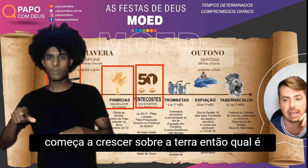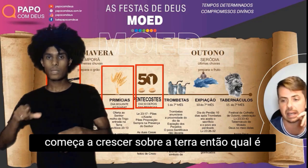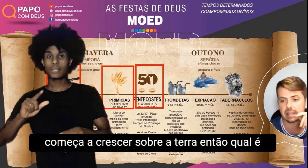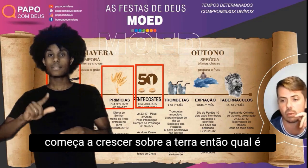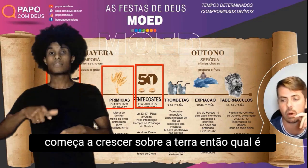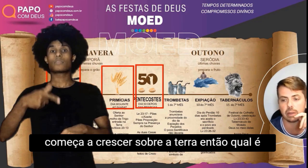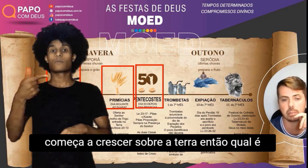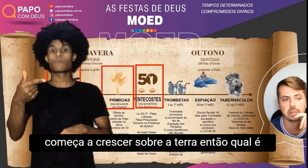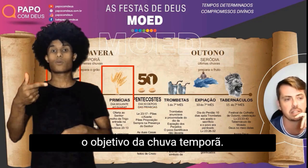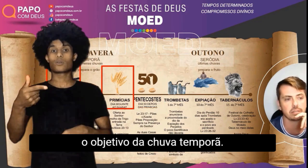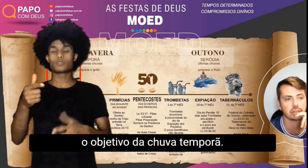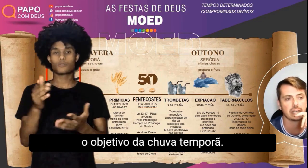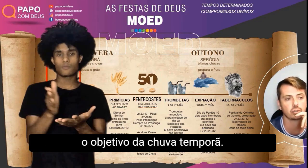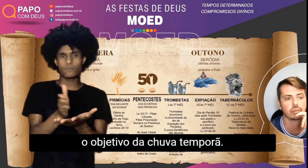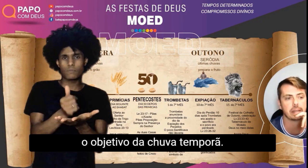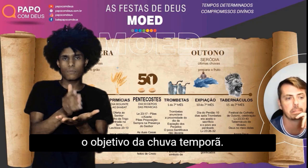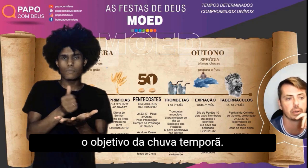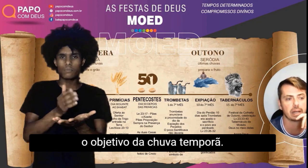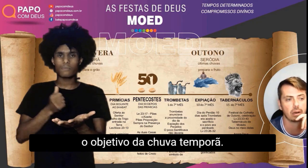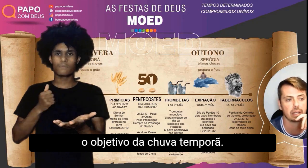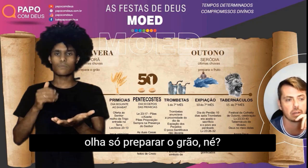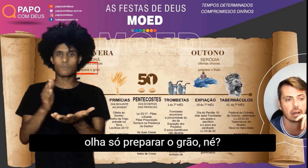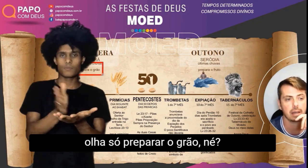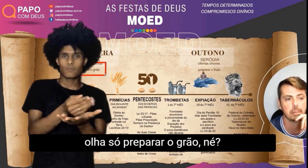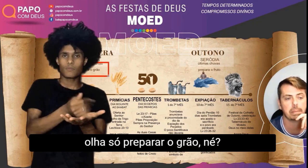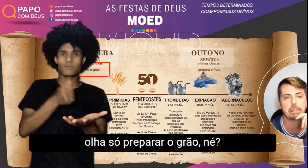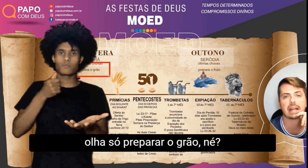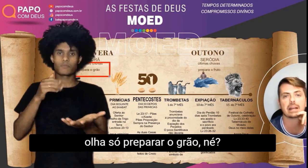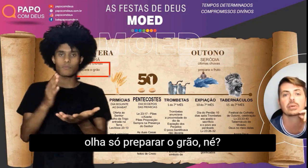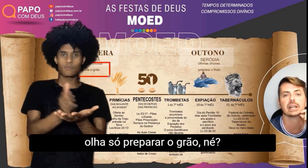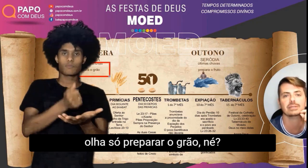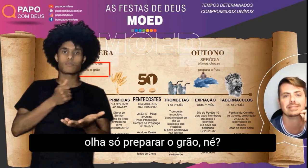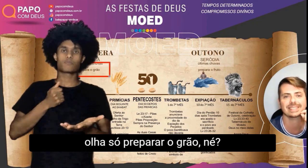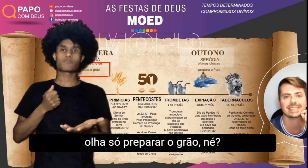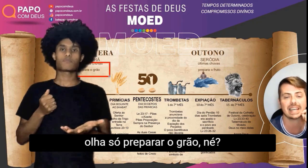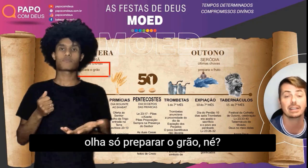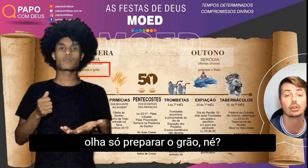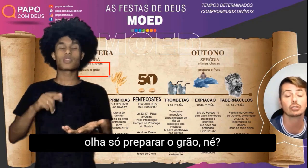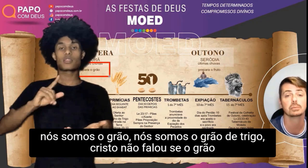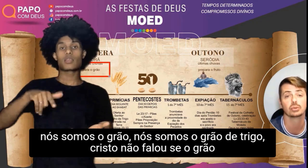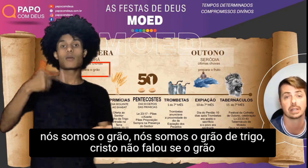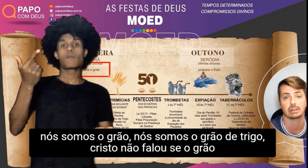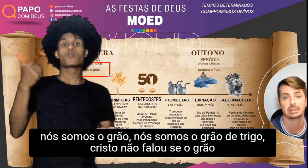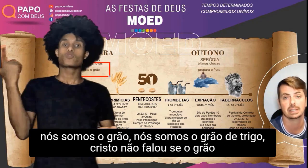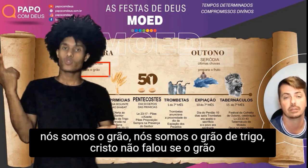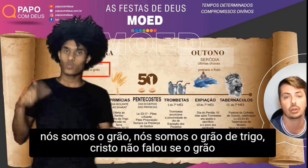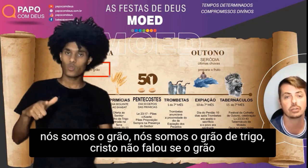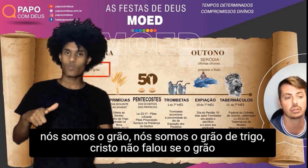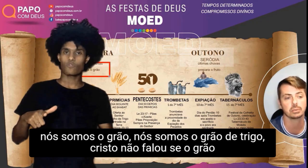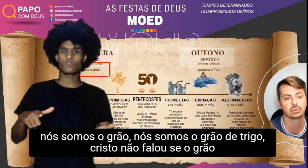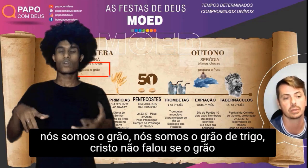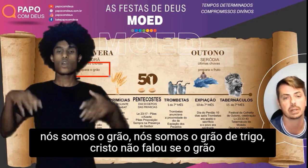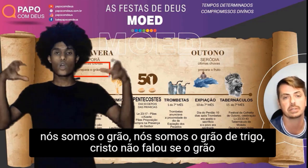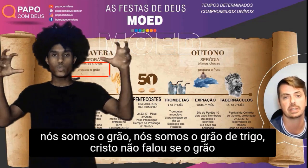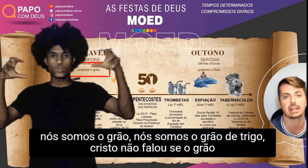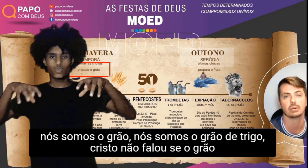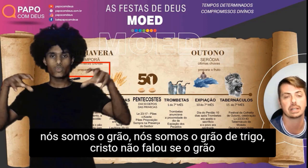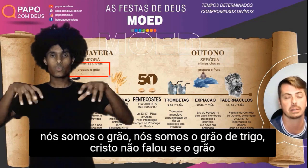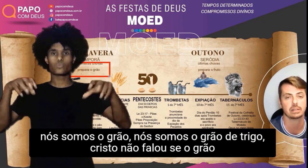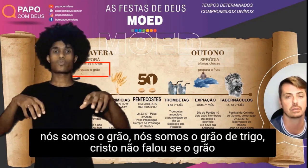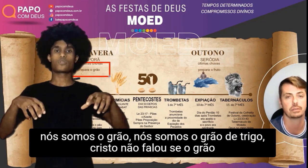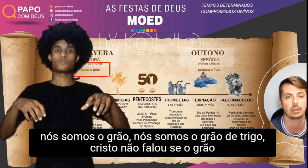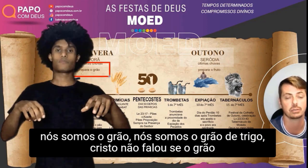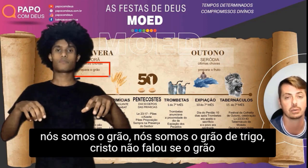Então qual que é o objetivo da chuva temporã? Olha só, preparar o grão, né? Nós somos o grão. Nós somos o grão de